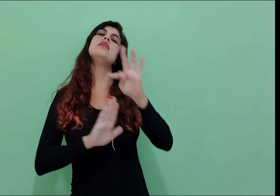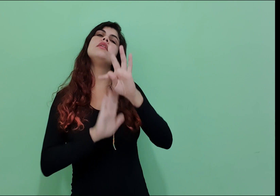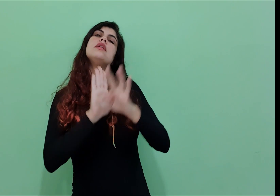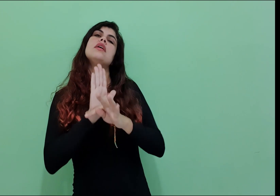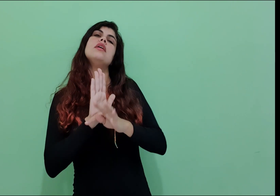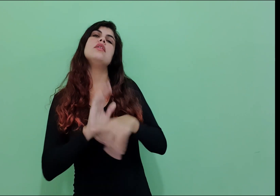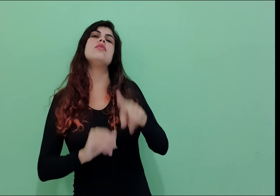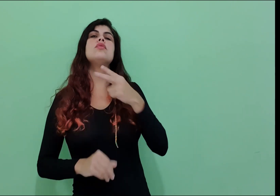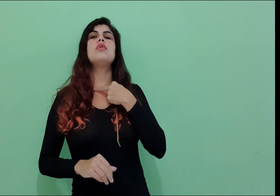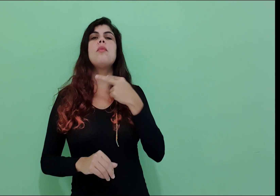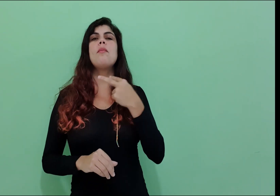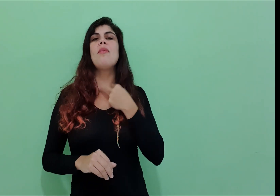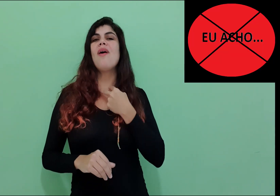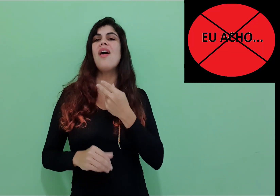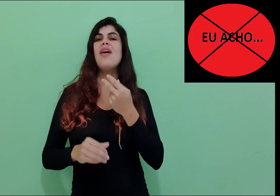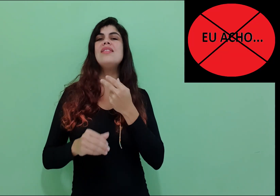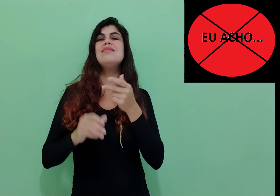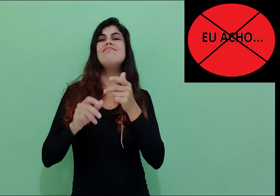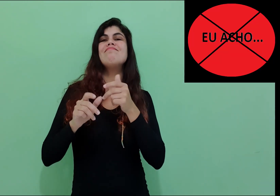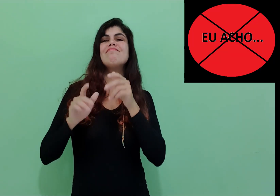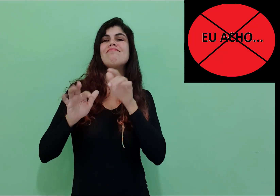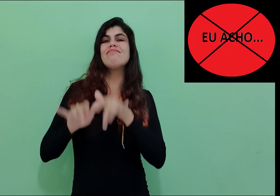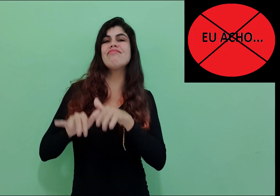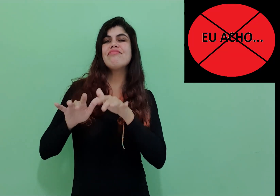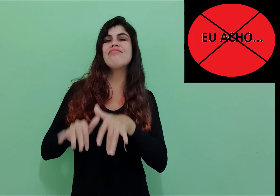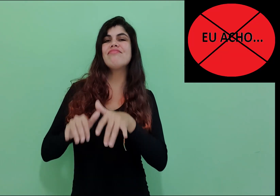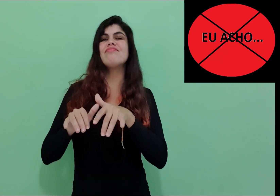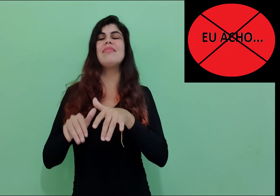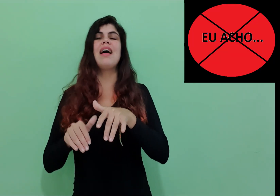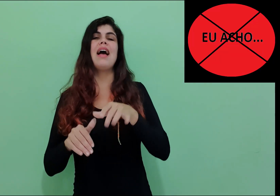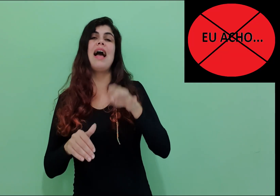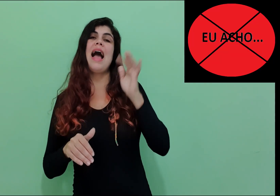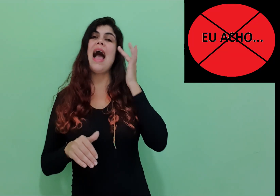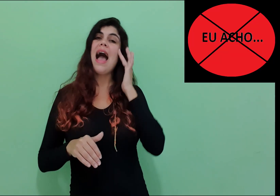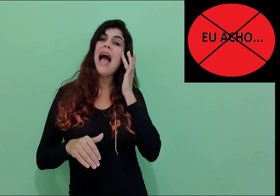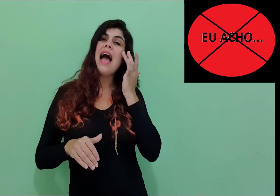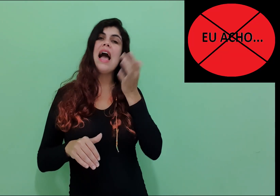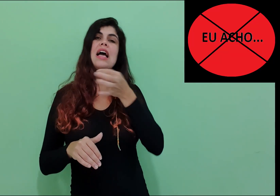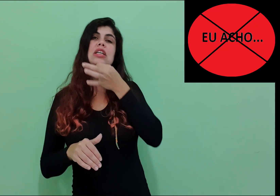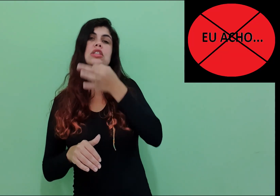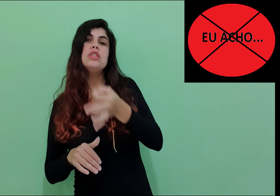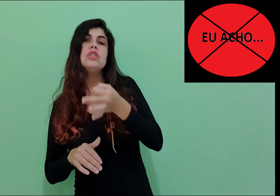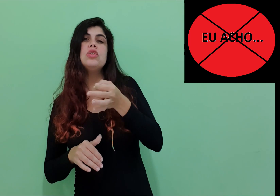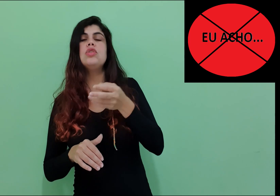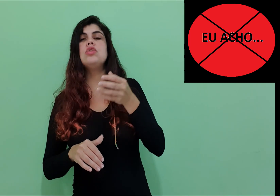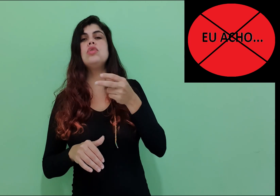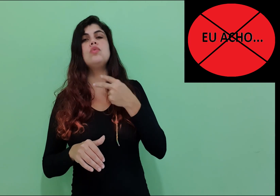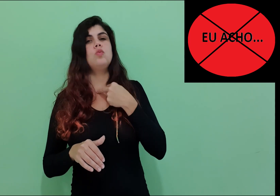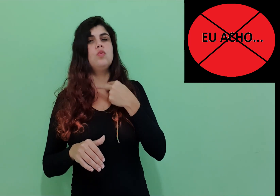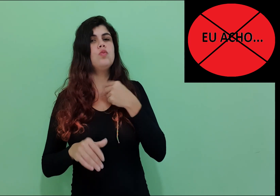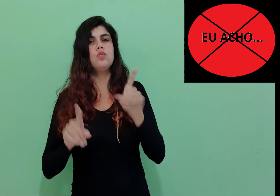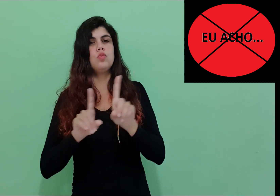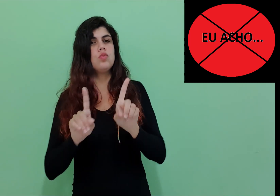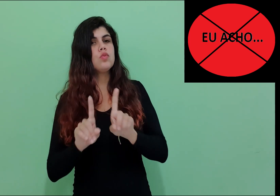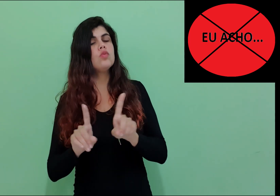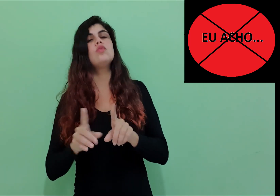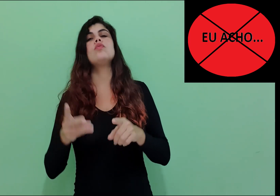tem. Não pode ter opinião, eu acho, isso não pode ser escrito na